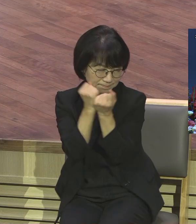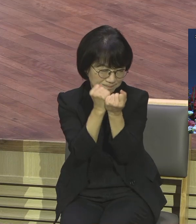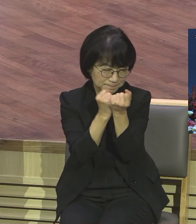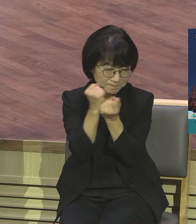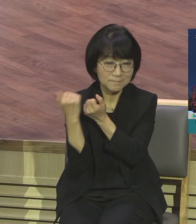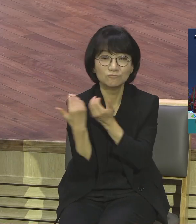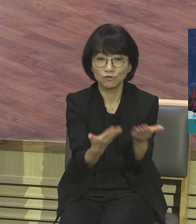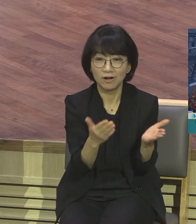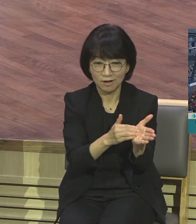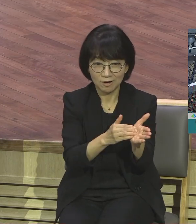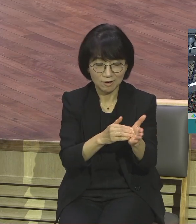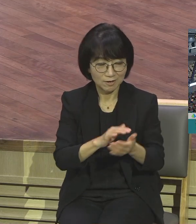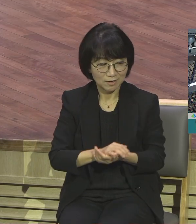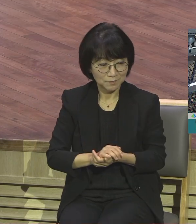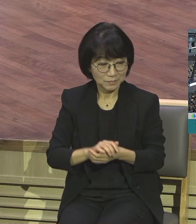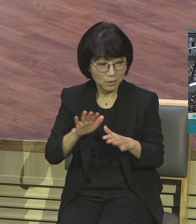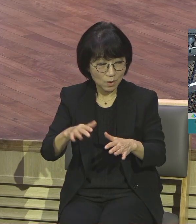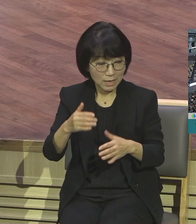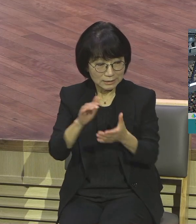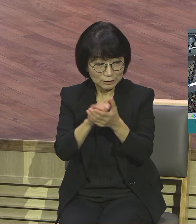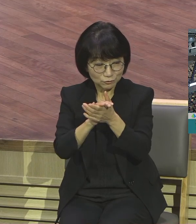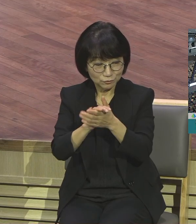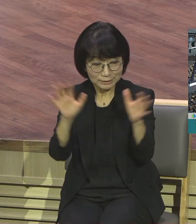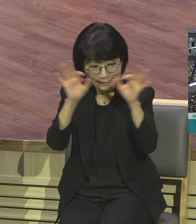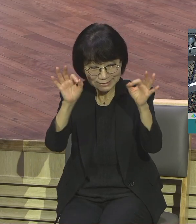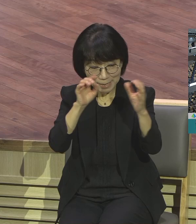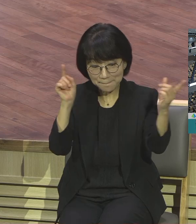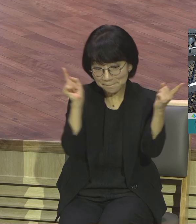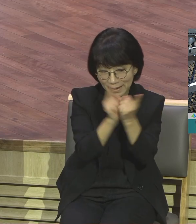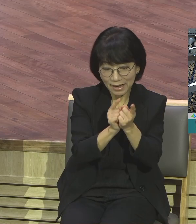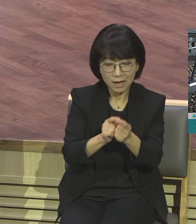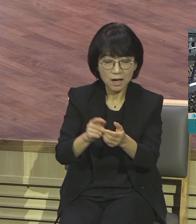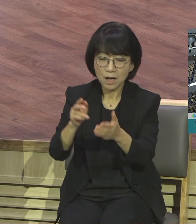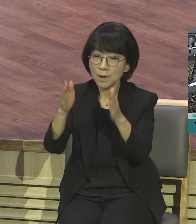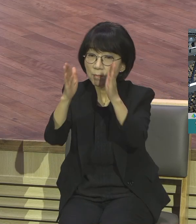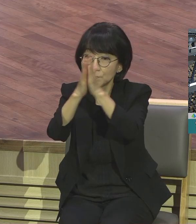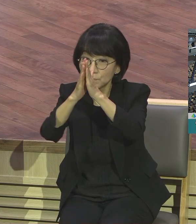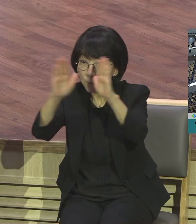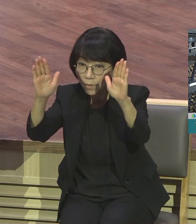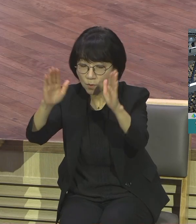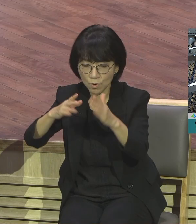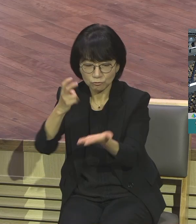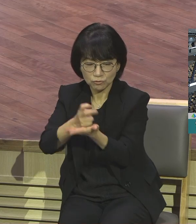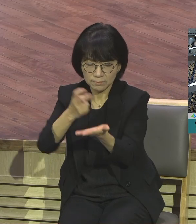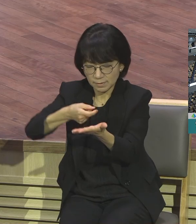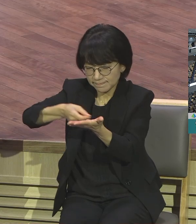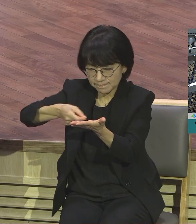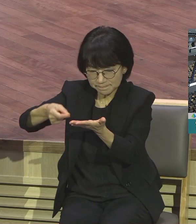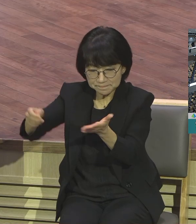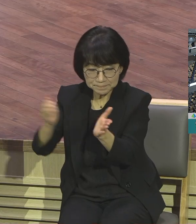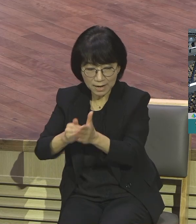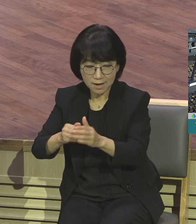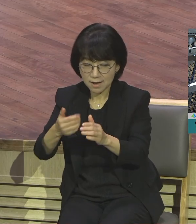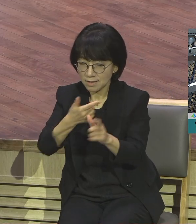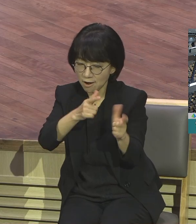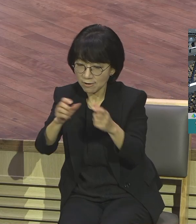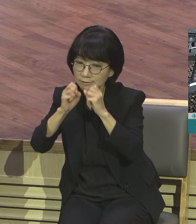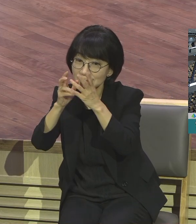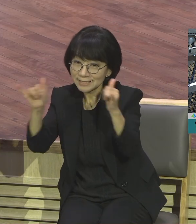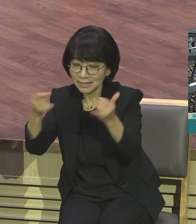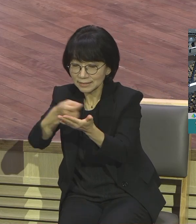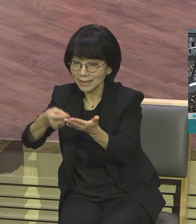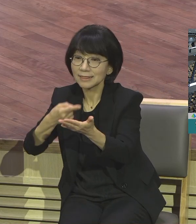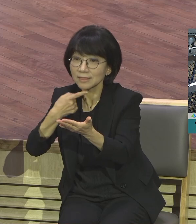나옵니다. 빌립이 나다네를 찾아 이르되 모세가 율법에 기록하였고 여러 선지자가 기록한 그 일을